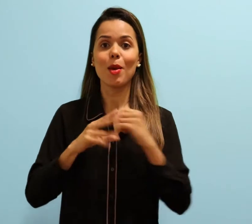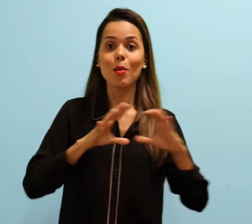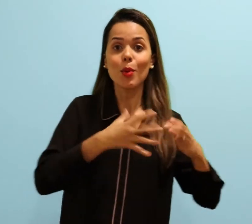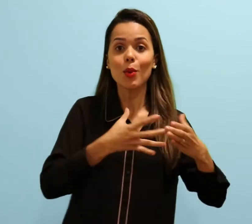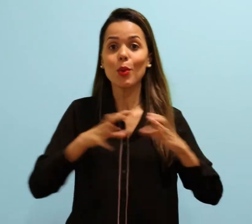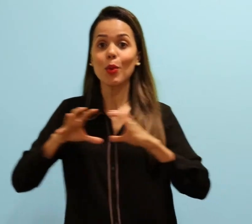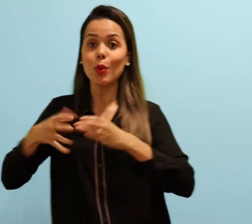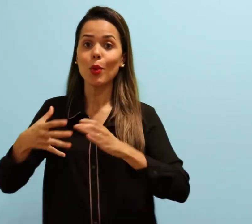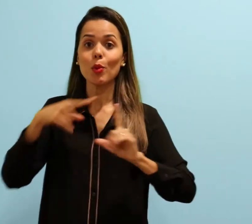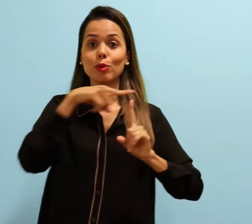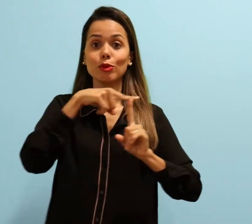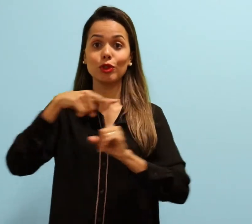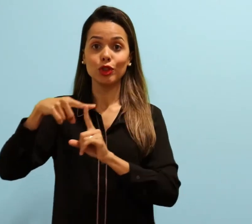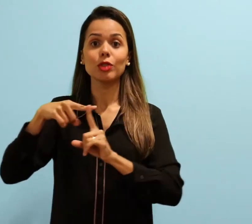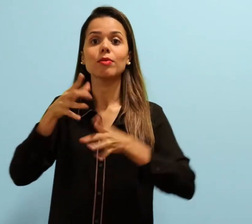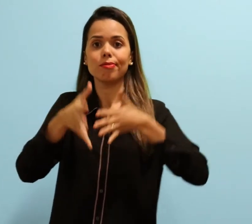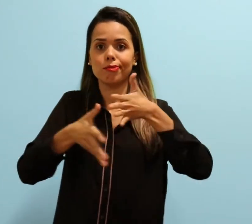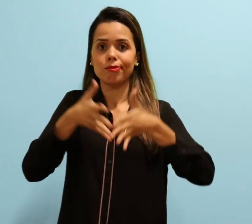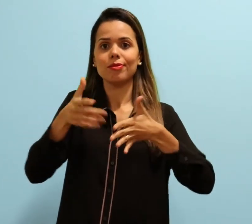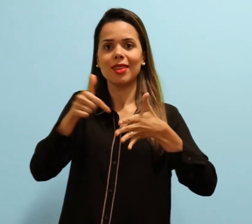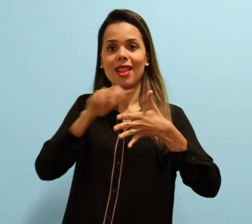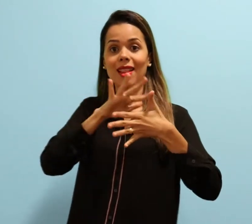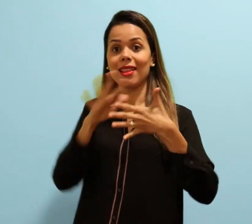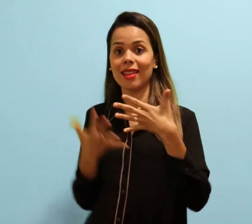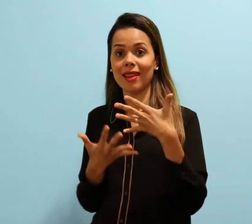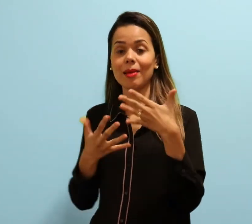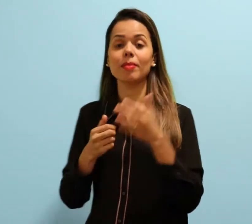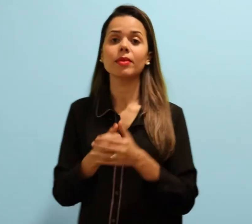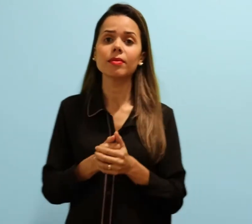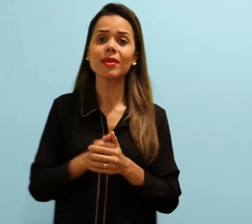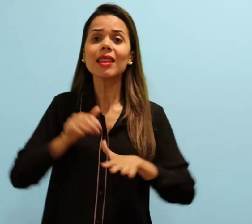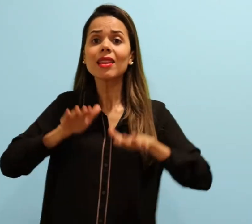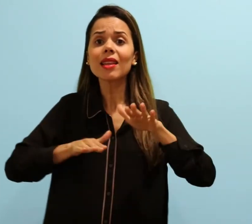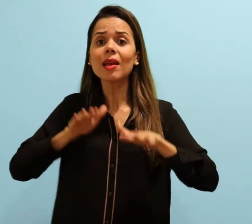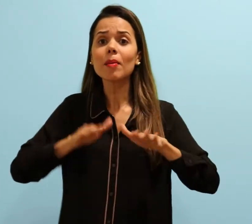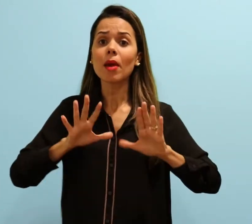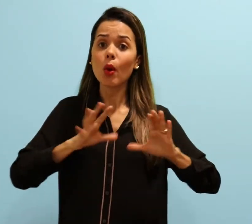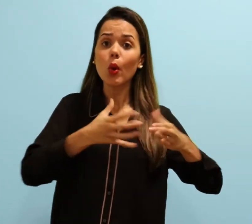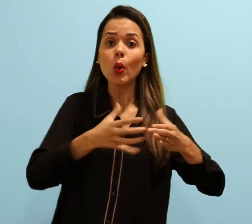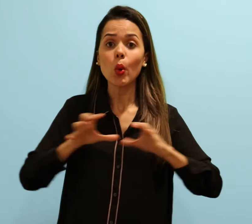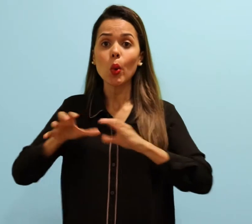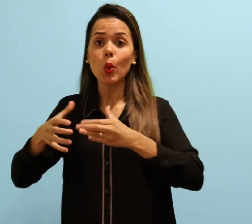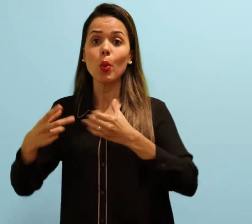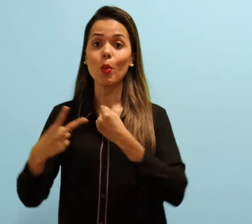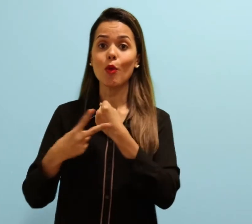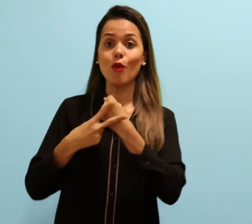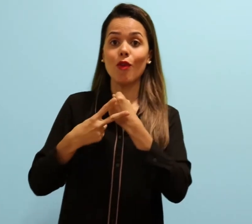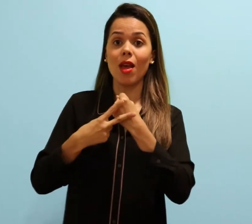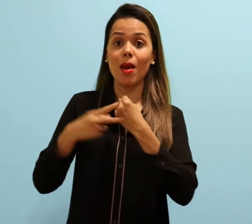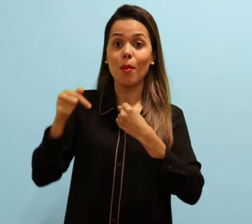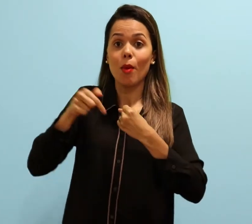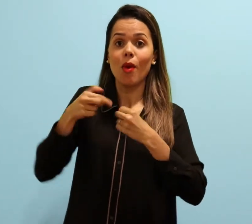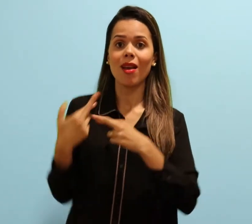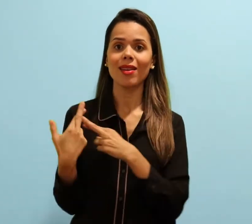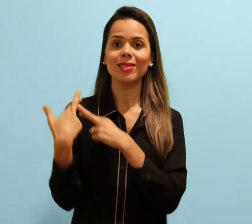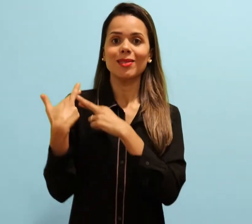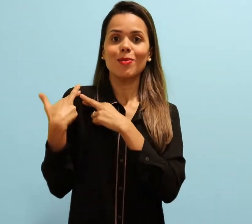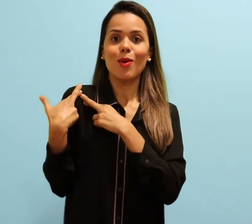de verbos na Libras especificamente. A depender do tipo de verbo, esse verbo pode